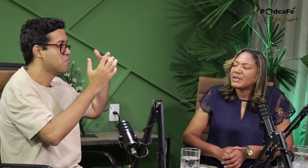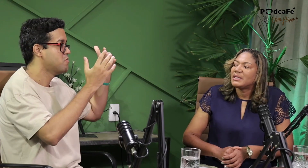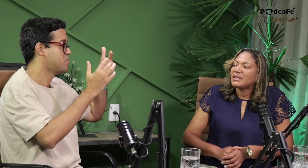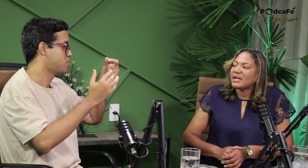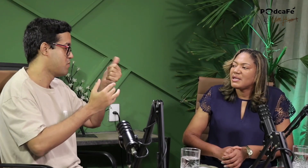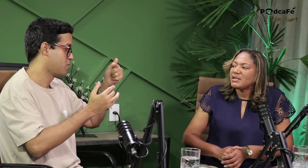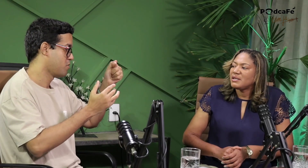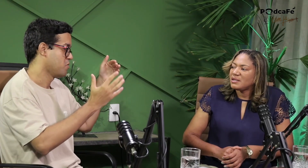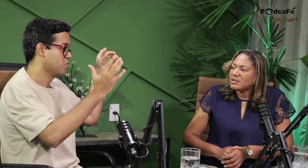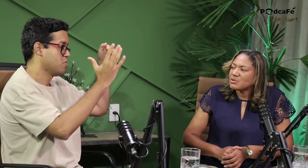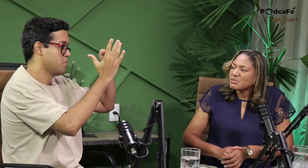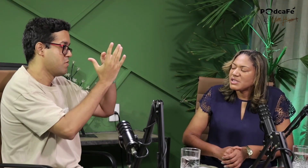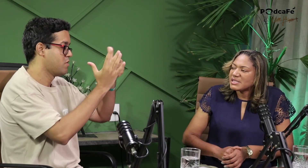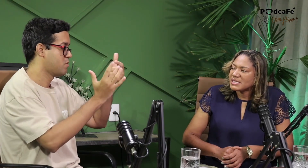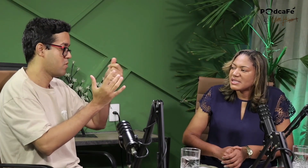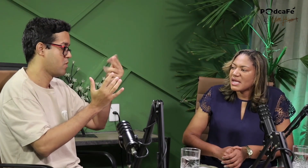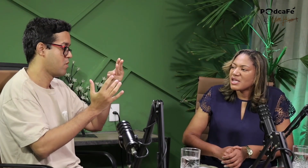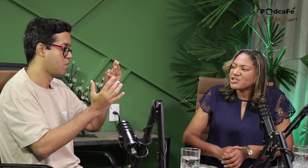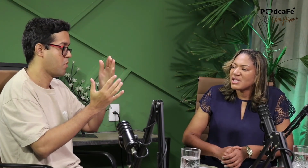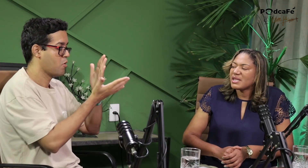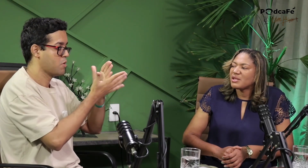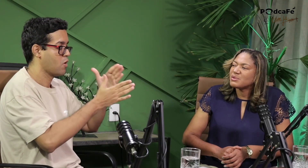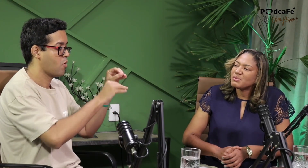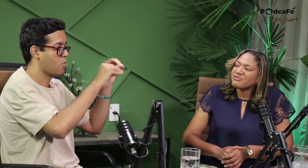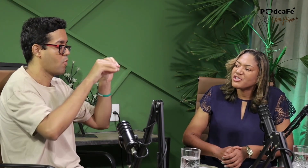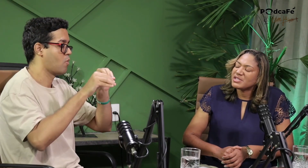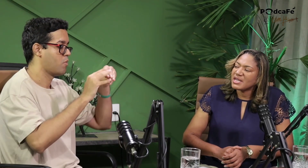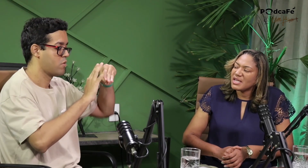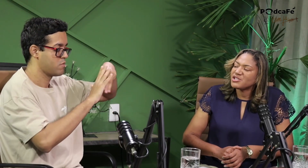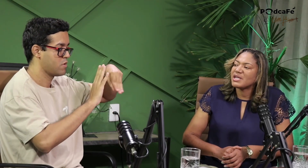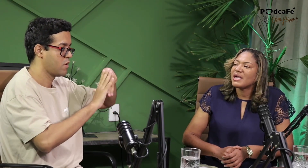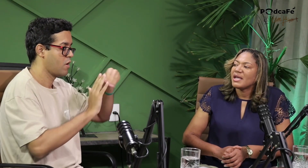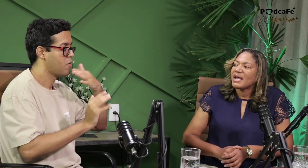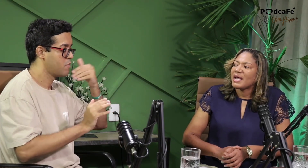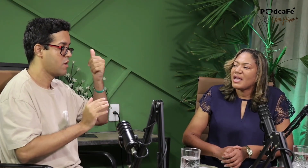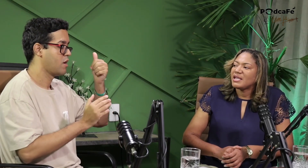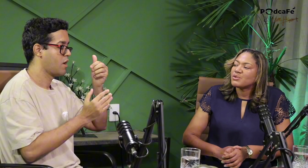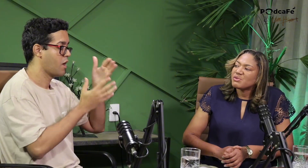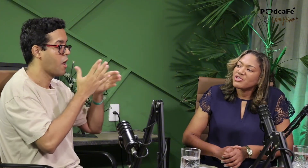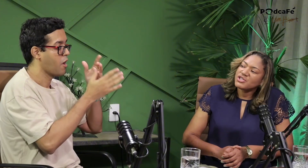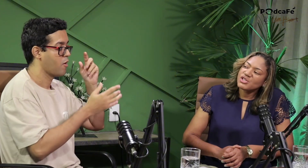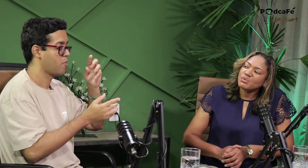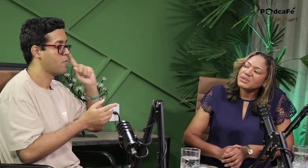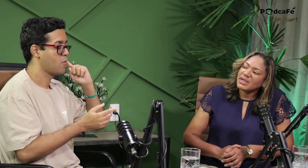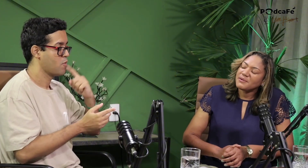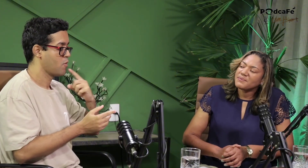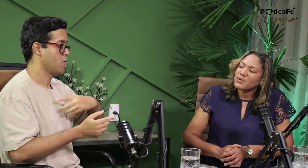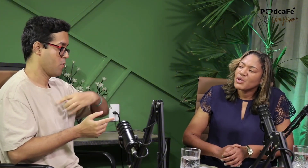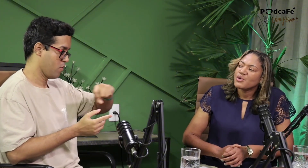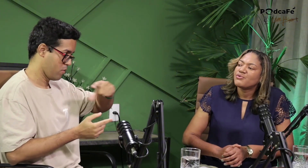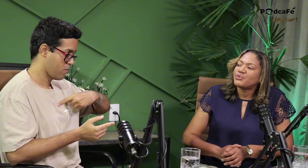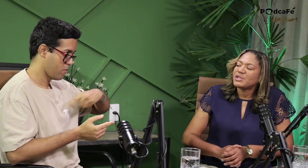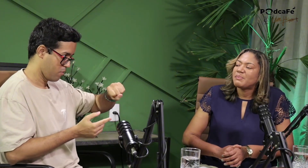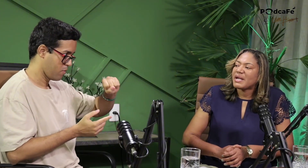grupo, né? E 2017 até 2023, né? E em 2023 eu mudei.